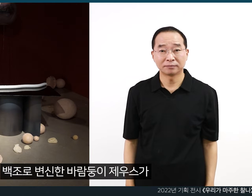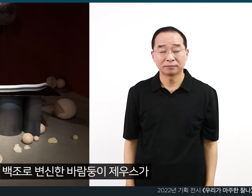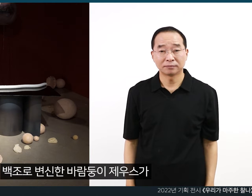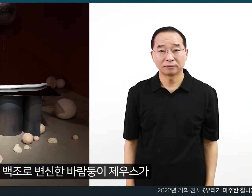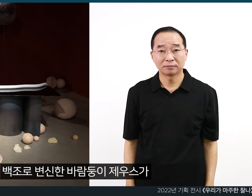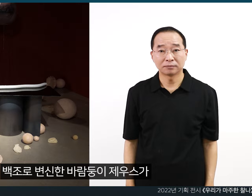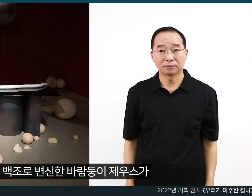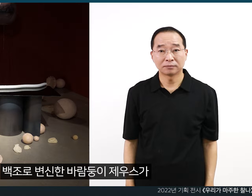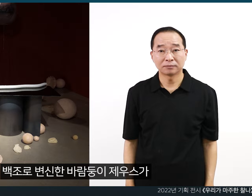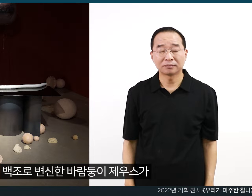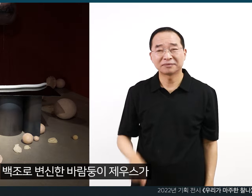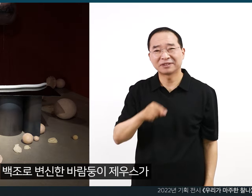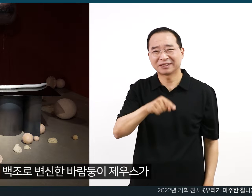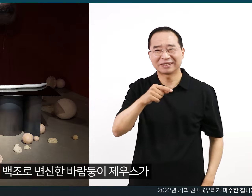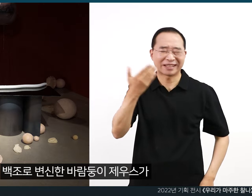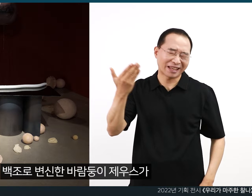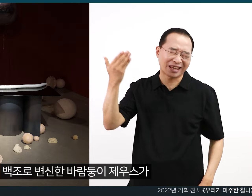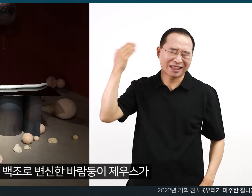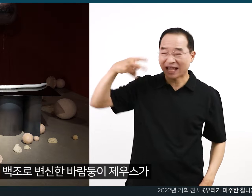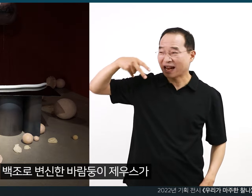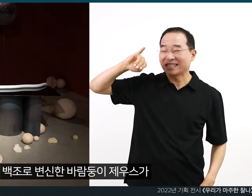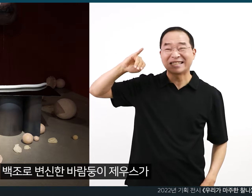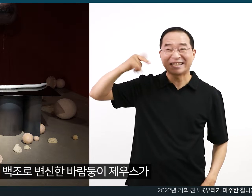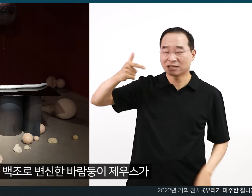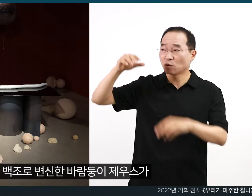백조로 변신한 바람둥이 제우스가